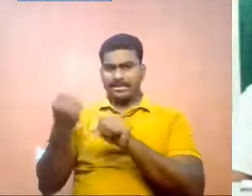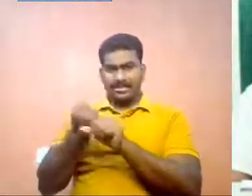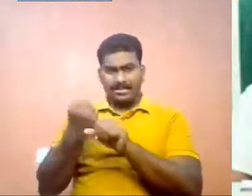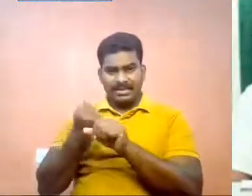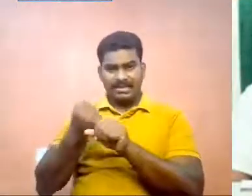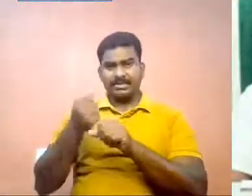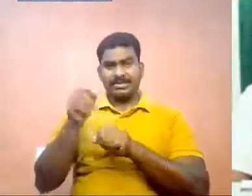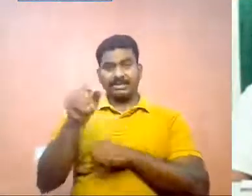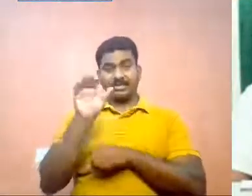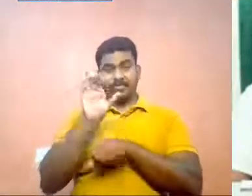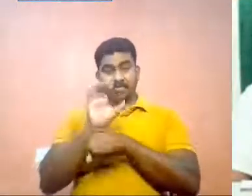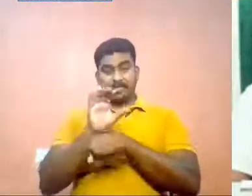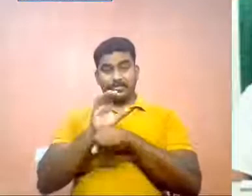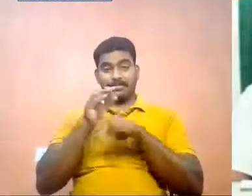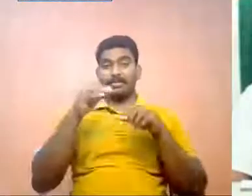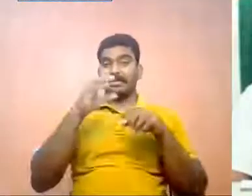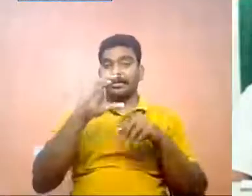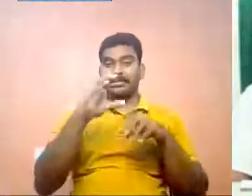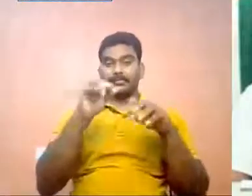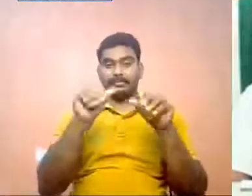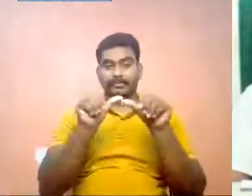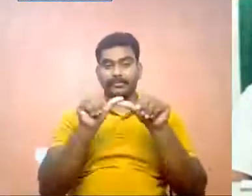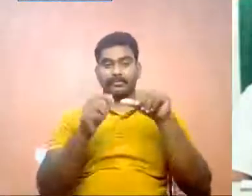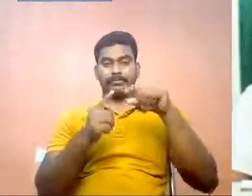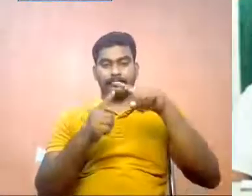ചില കത്തോലിക്ക സഭകൾ അറിയിച്ചിട്ടുമുണ്ട്.